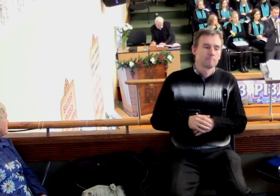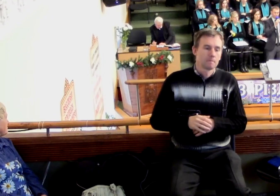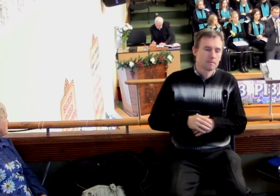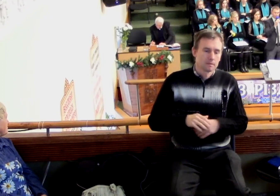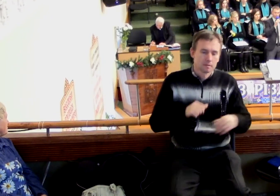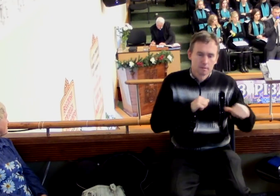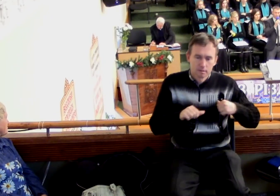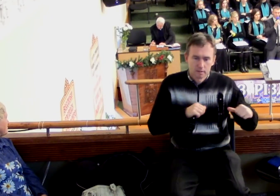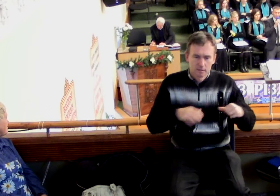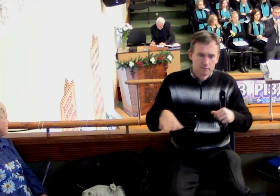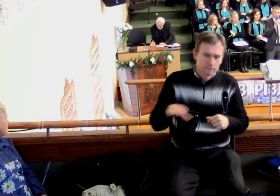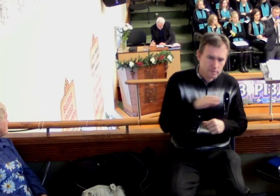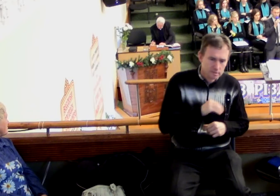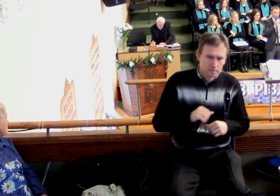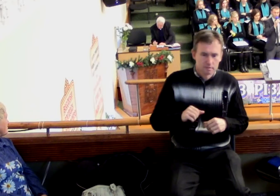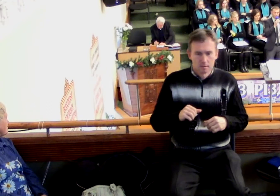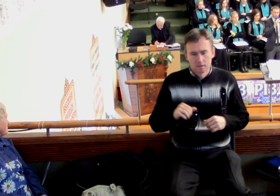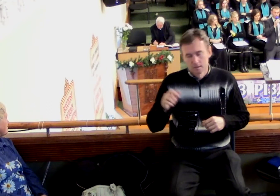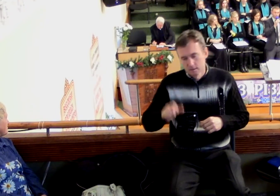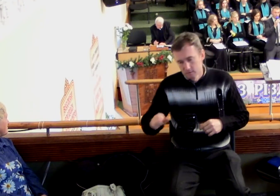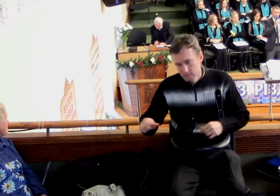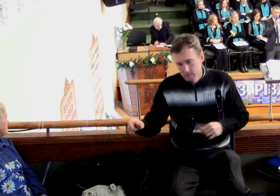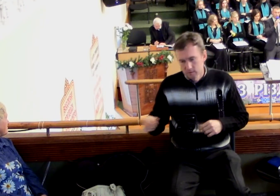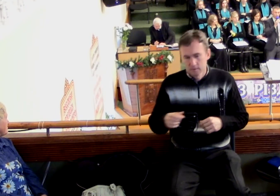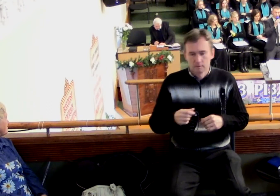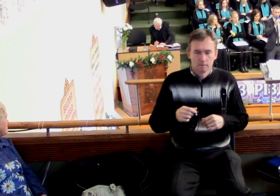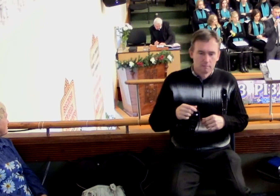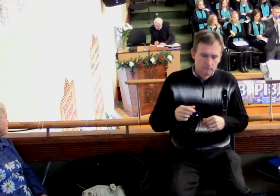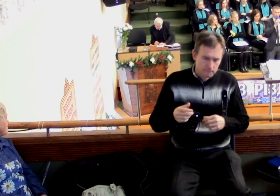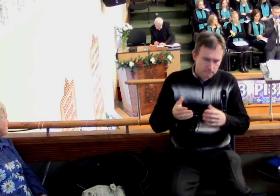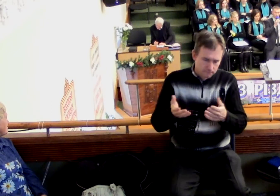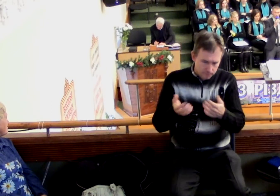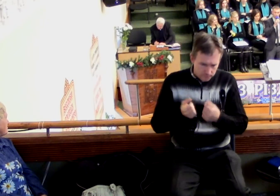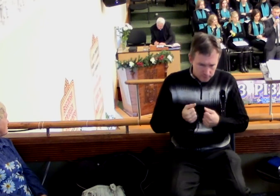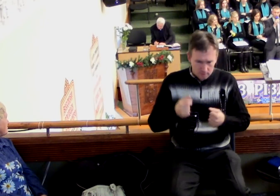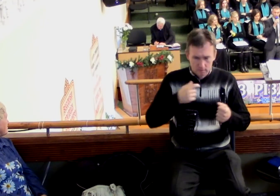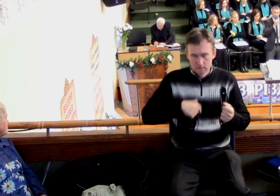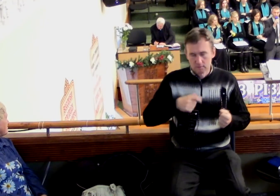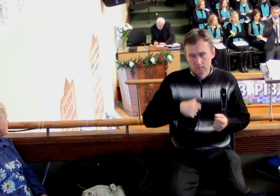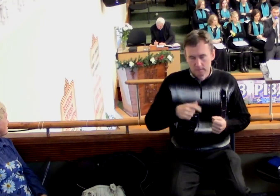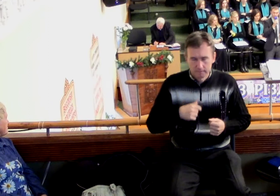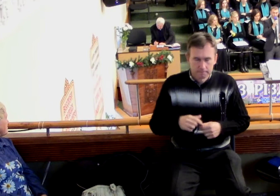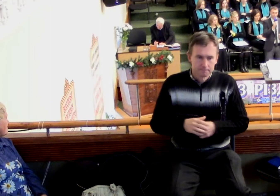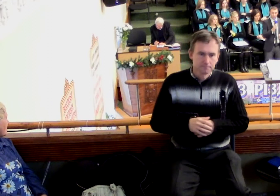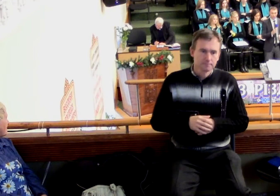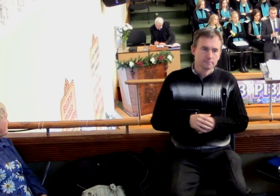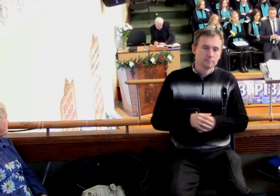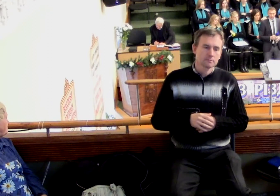Грехи, грехи людские понести, чтоб на себе.